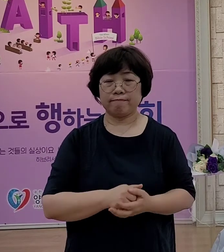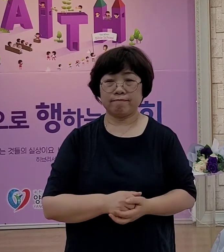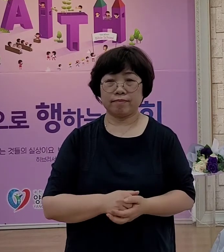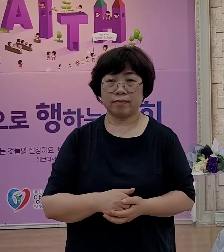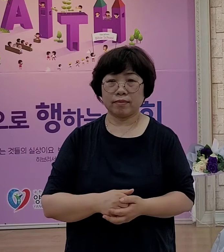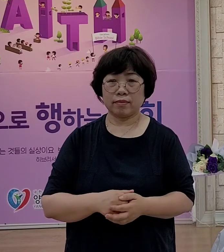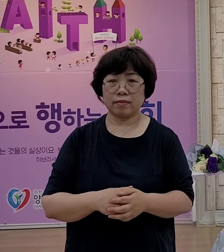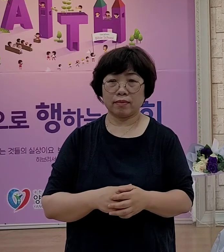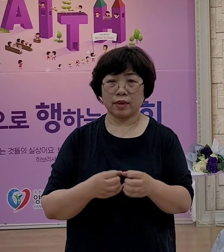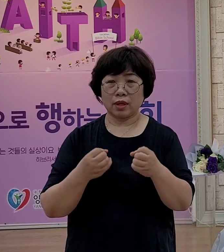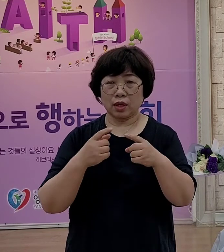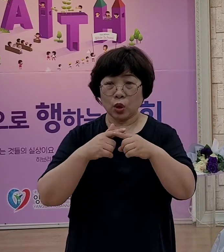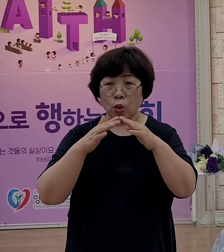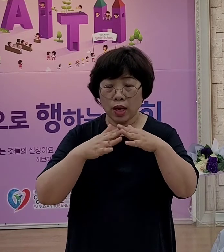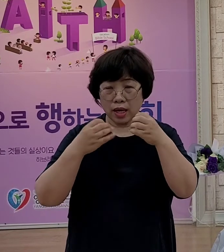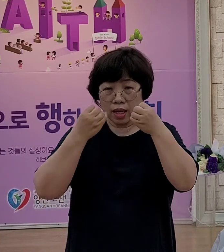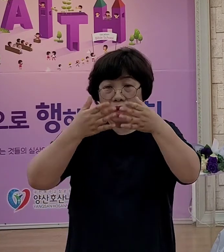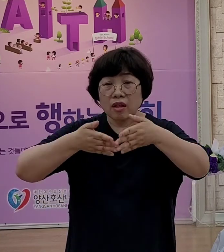개척하면서